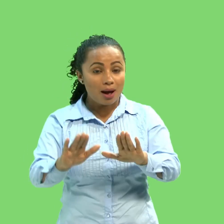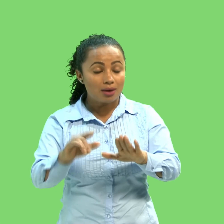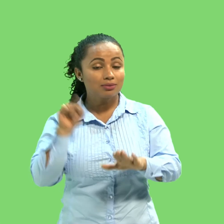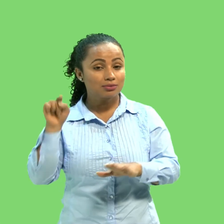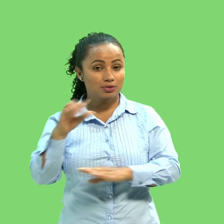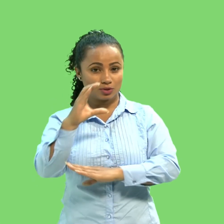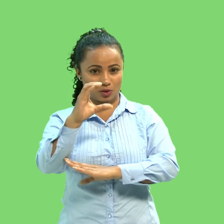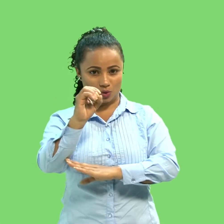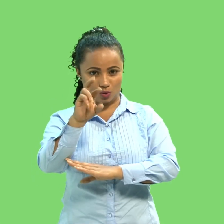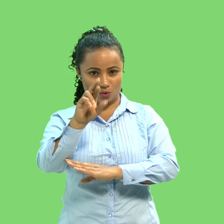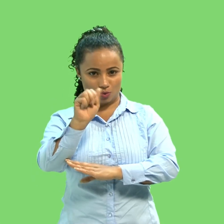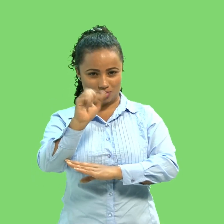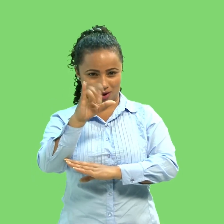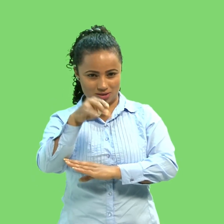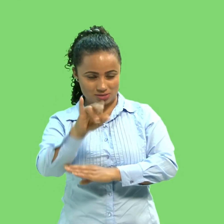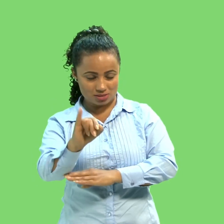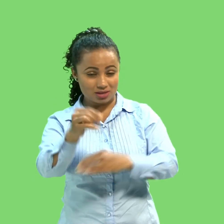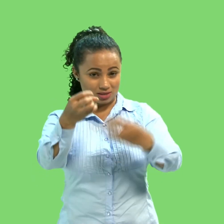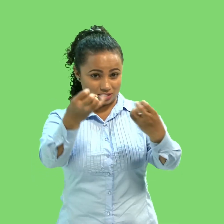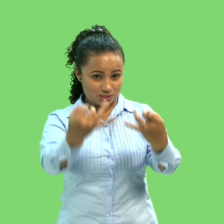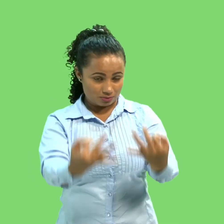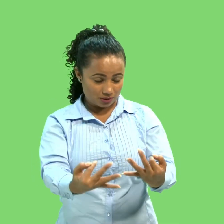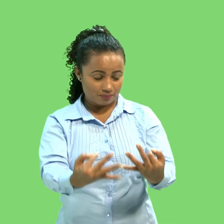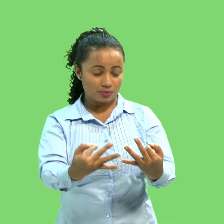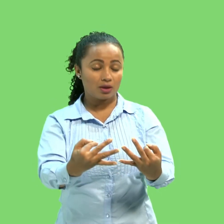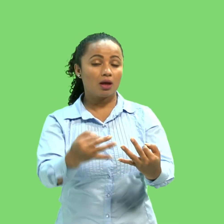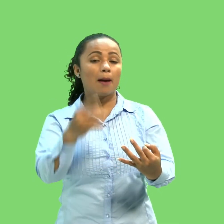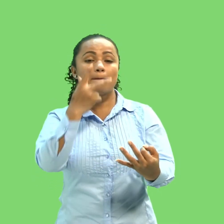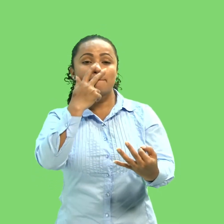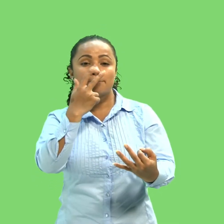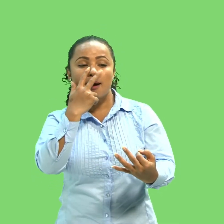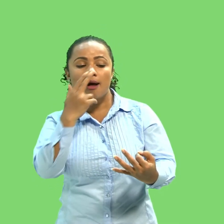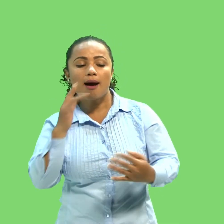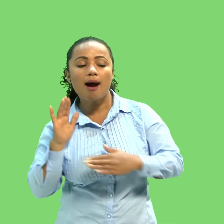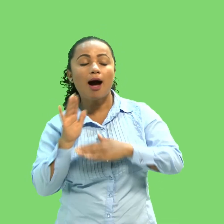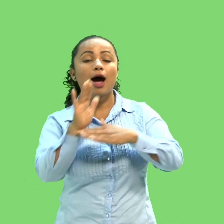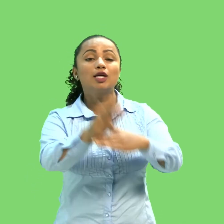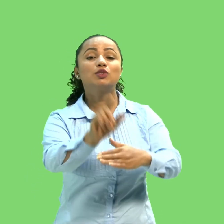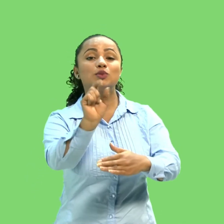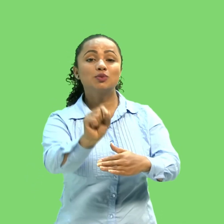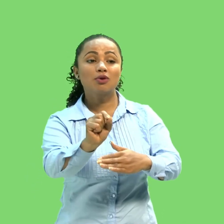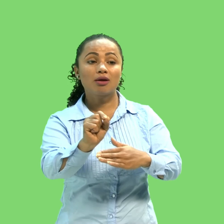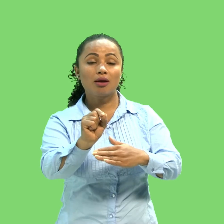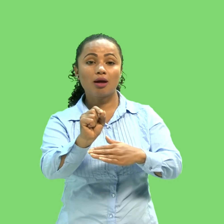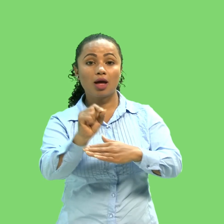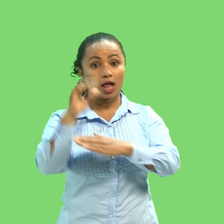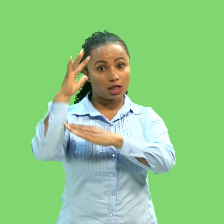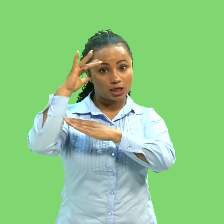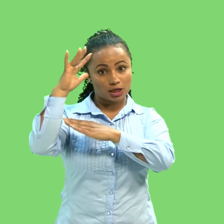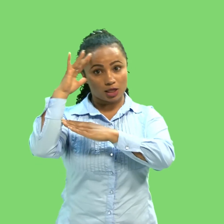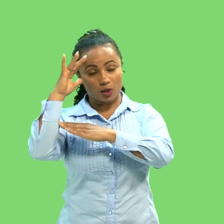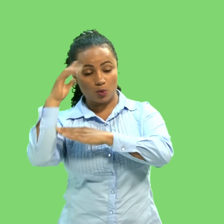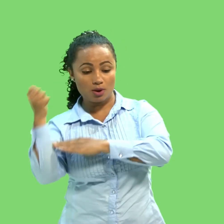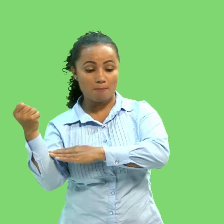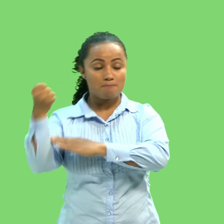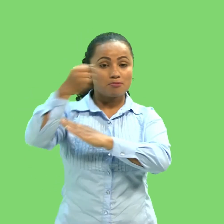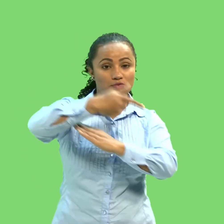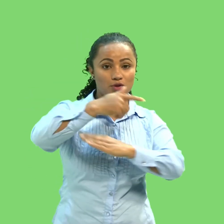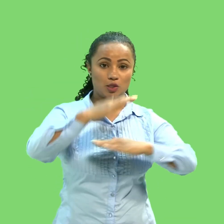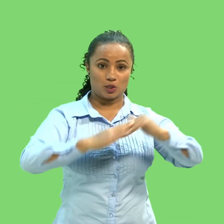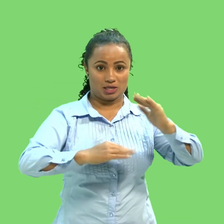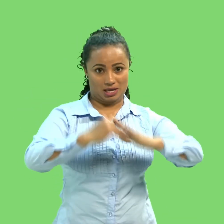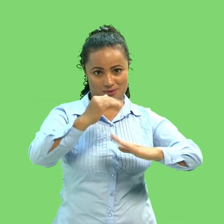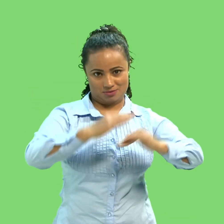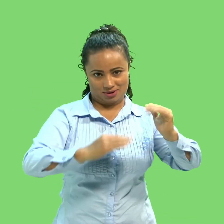de declarar o contrário, privilegia, assim, a teoria sobre a prática, o que significa que seria